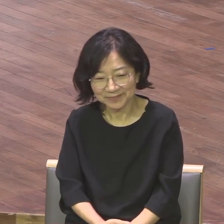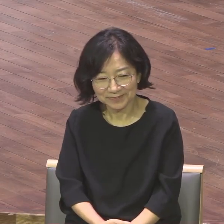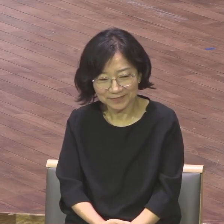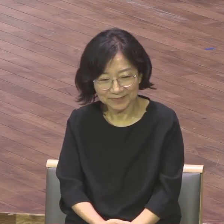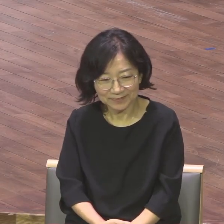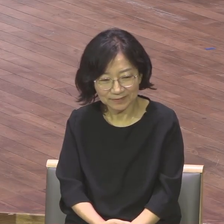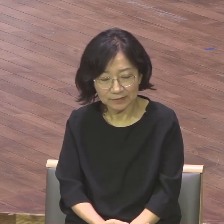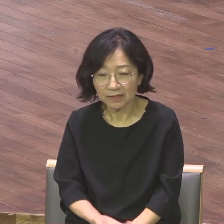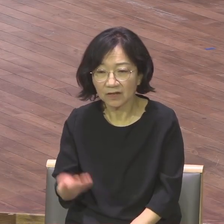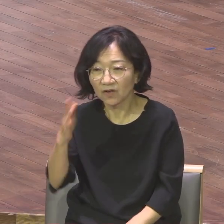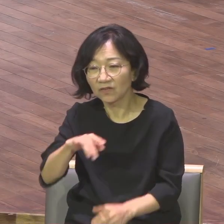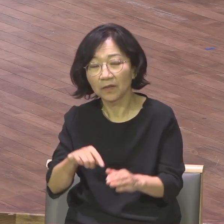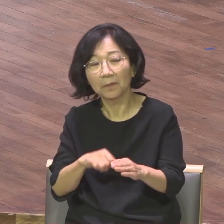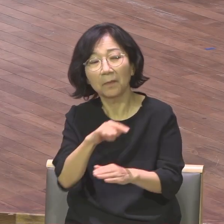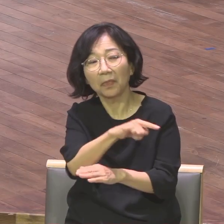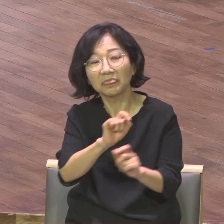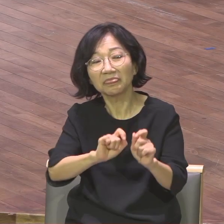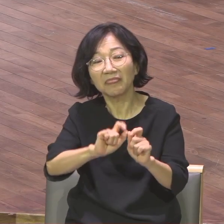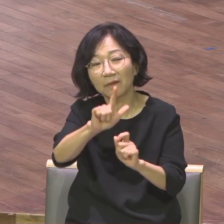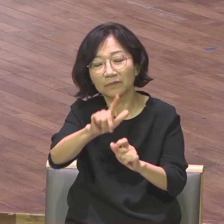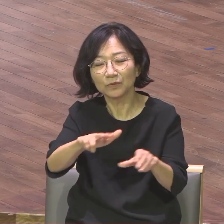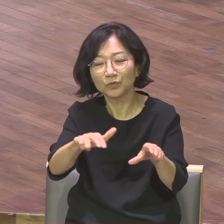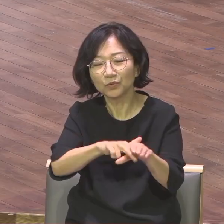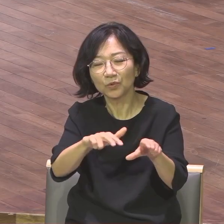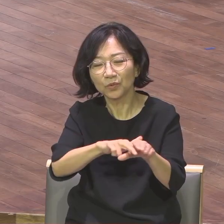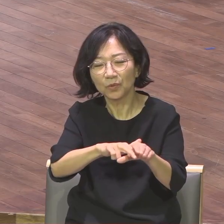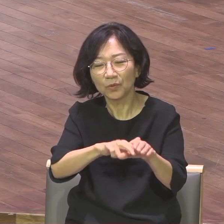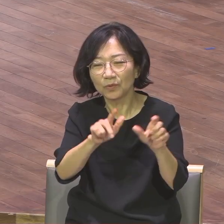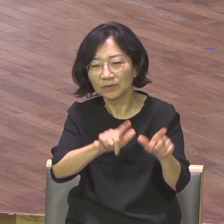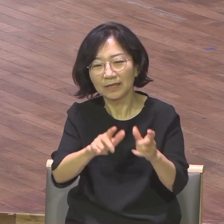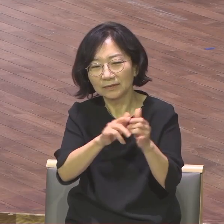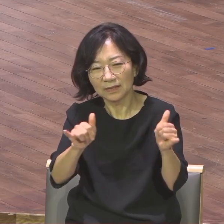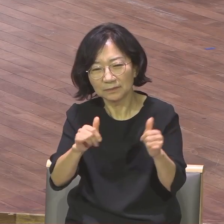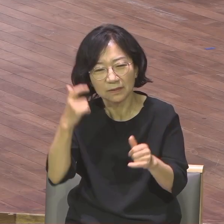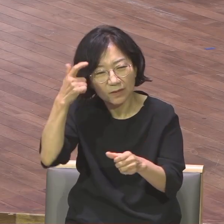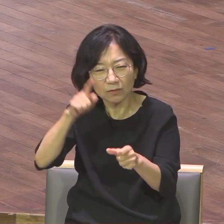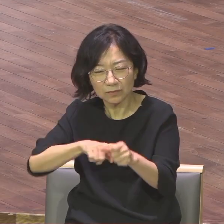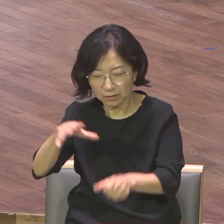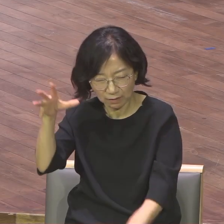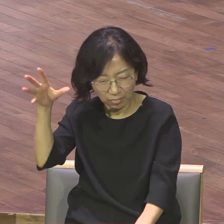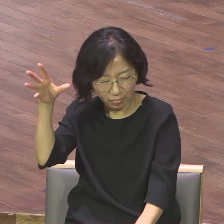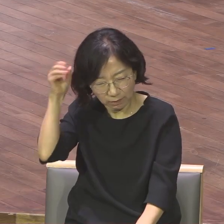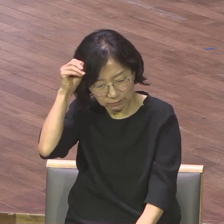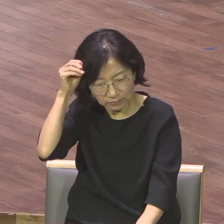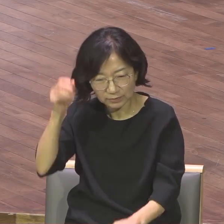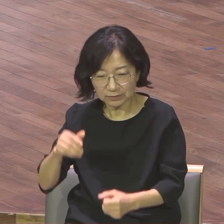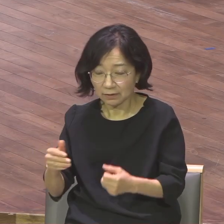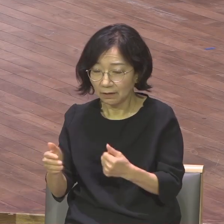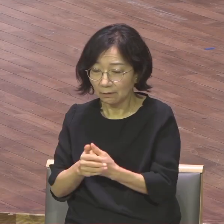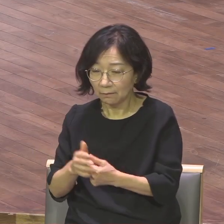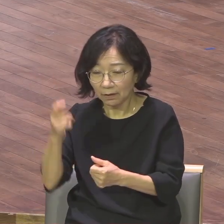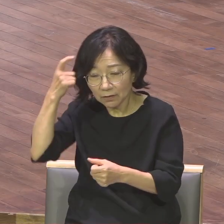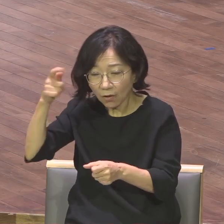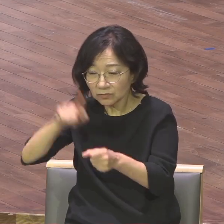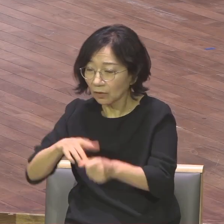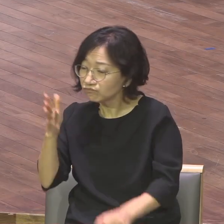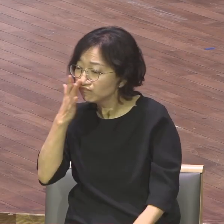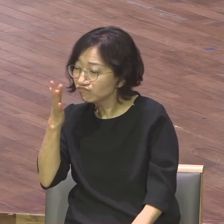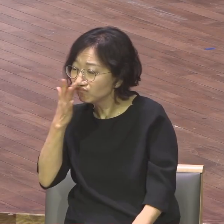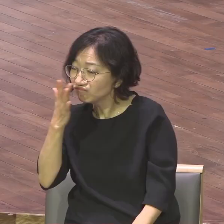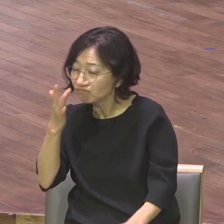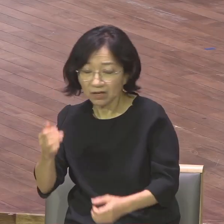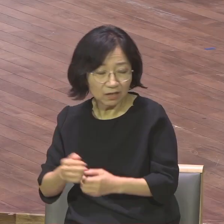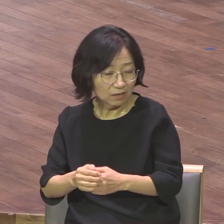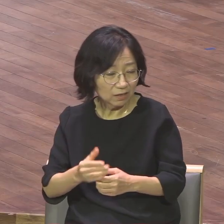그런데 대부분이 모른다니까. 이렇게 되니까 자연스럽게 현장에 영적 영향을 못 입히죠. 당하지요, 도리어. 세상에